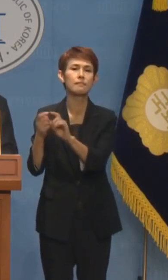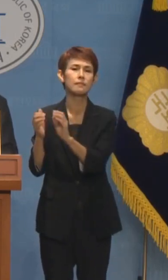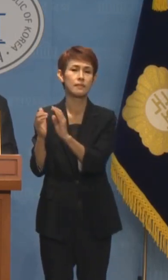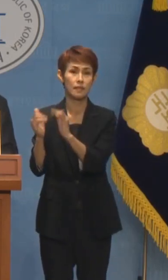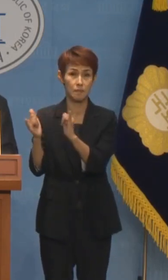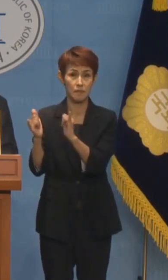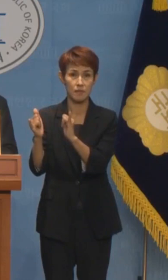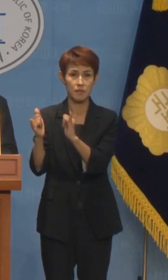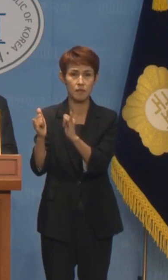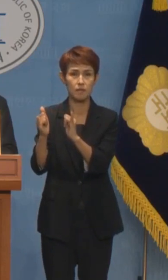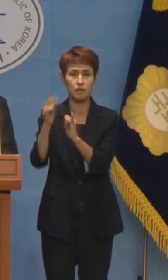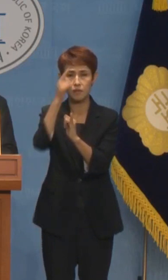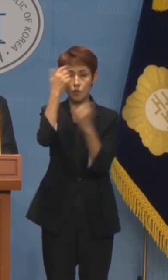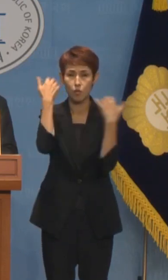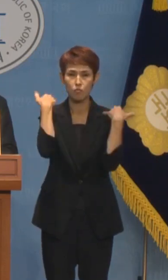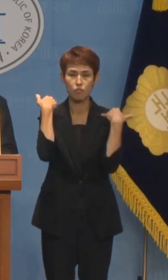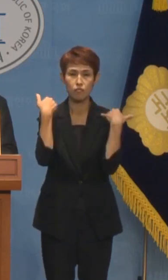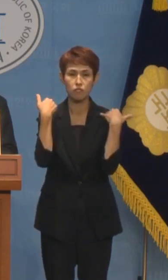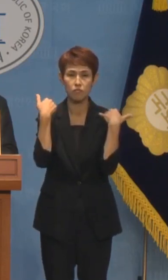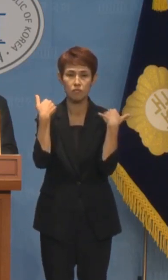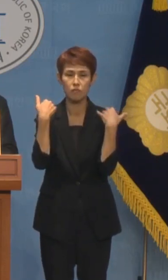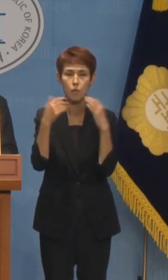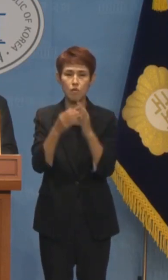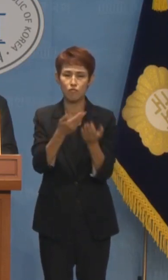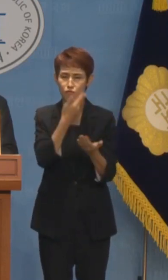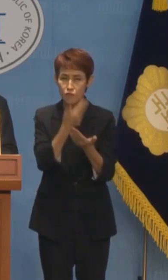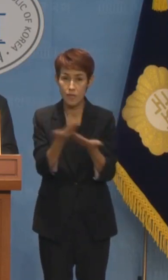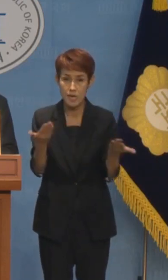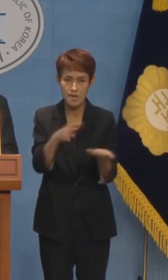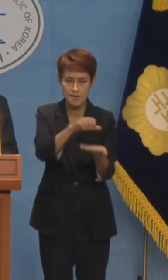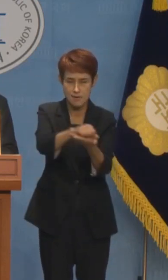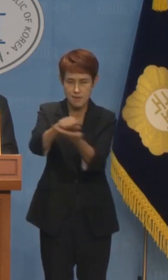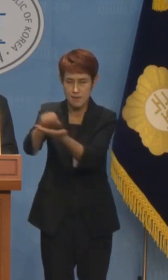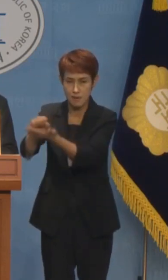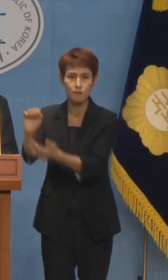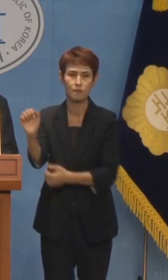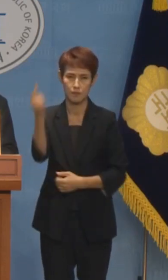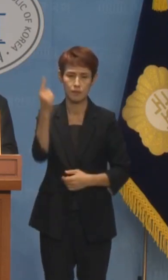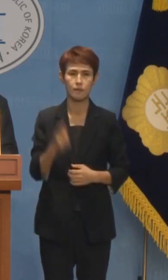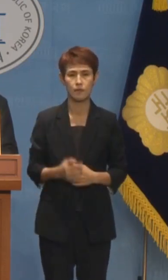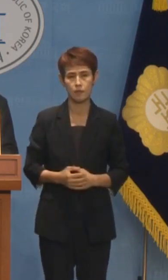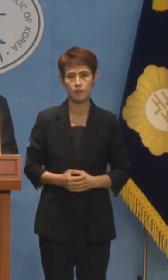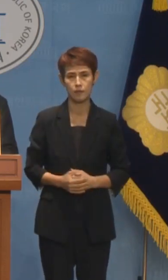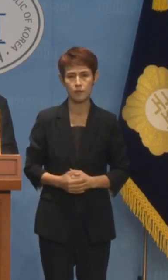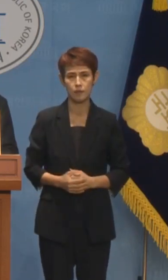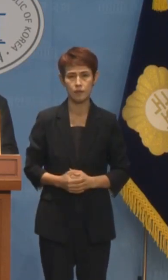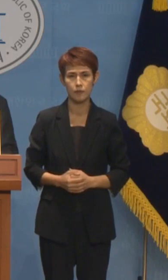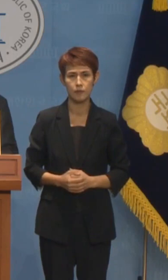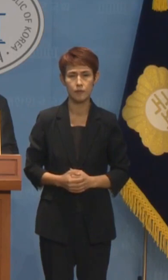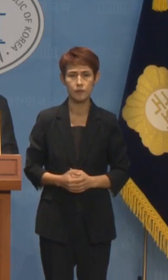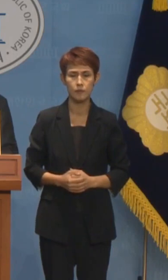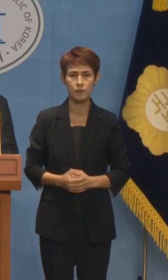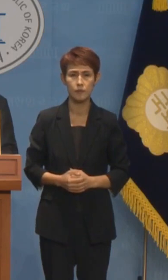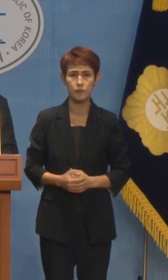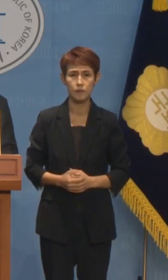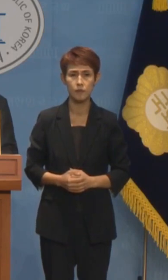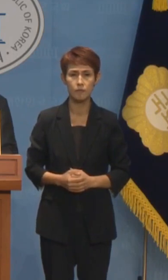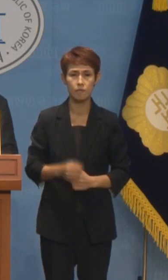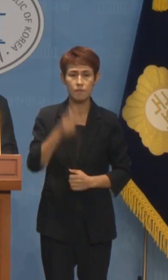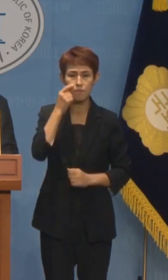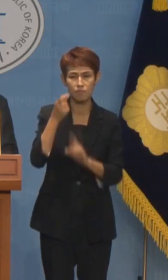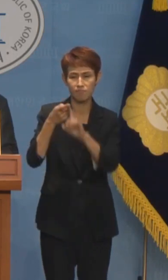정권의 중심적 역할을 하고 있기 때문이라고 전 생각합니다 아 그 앞에 있었던 친일